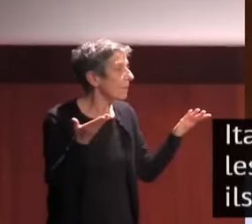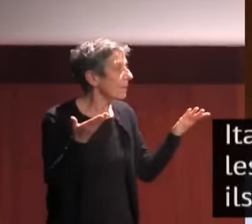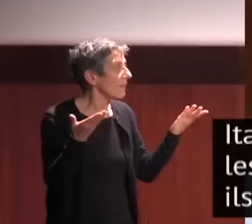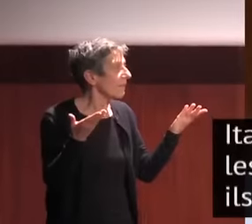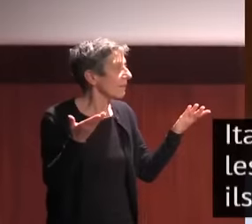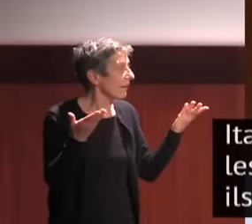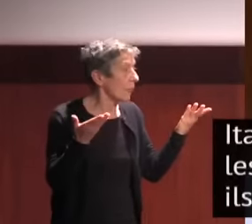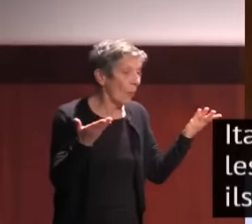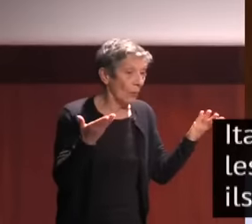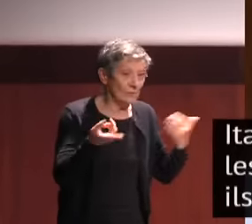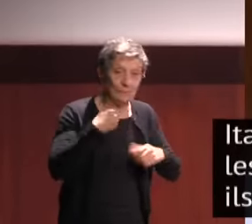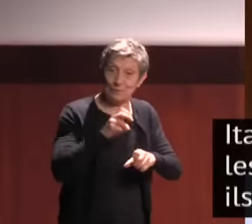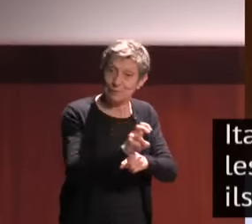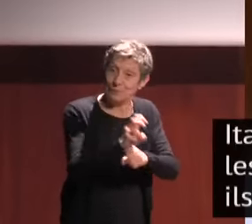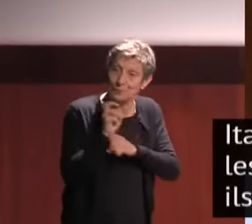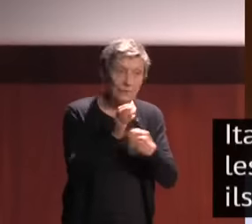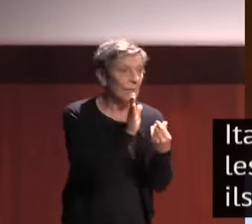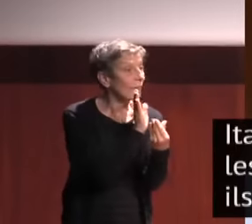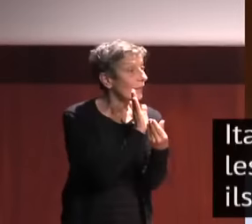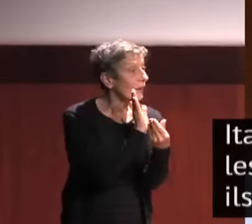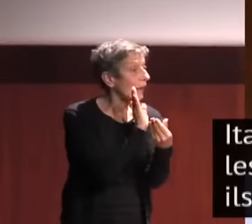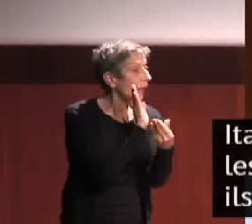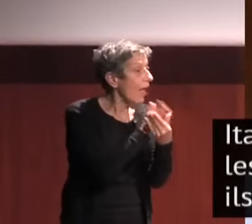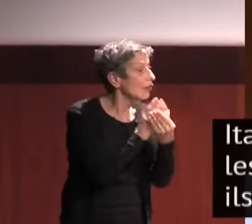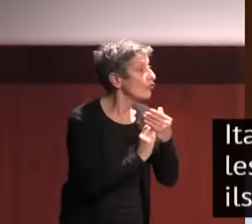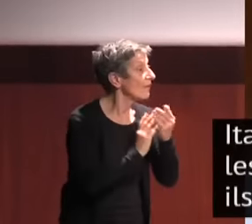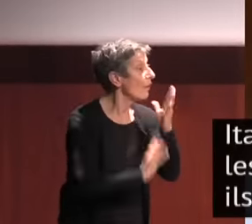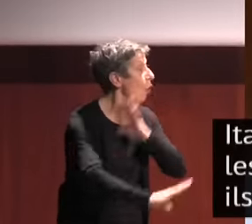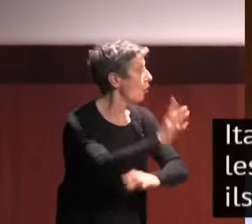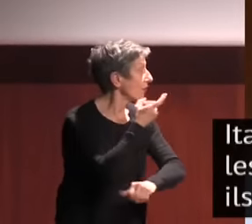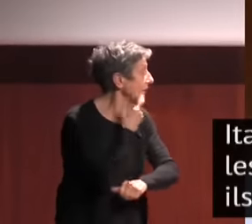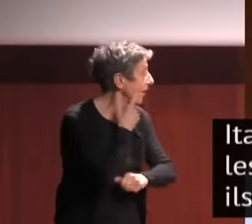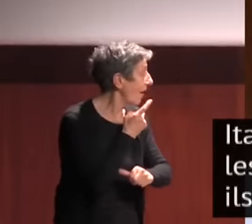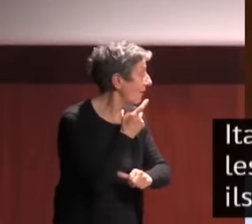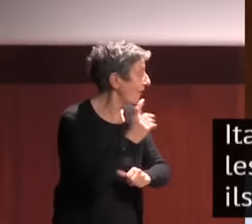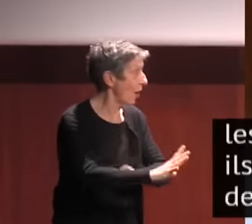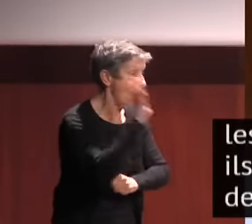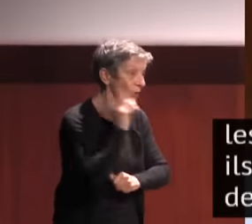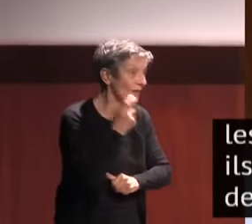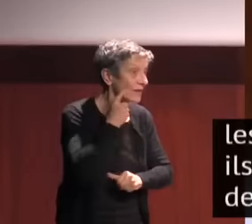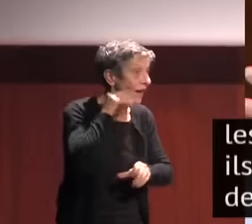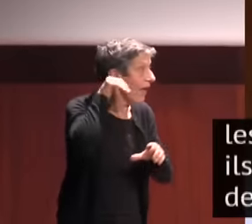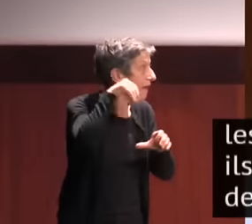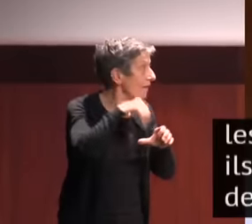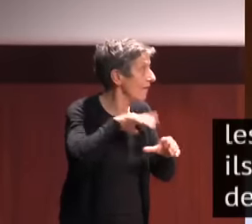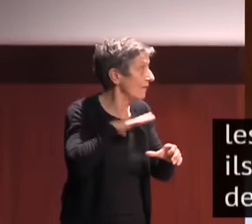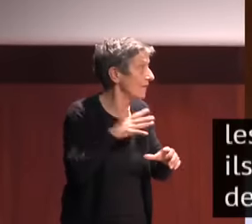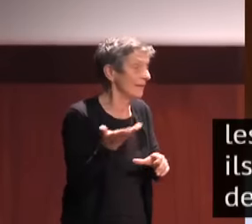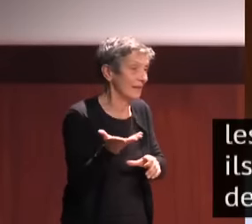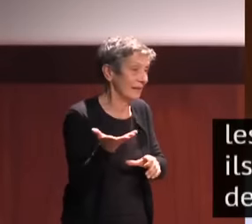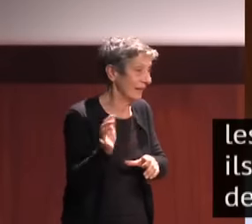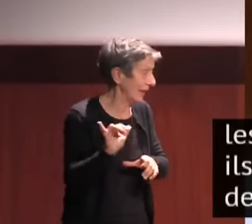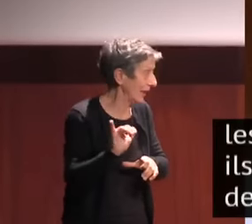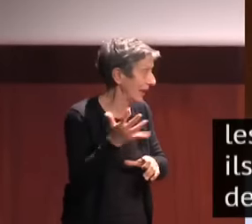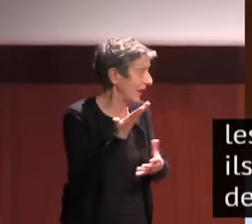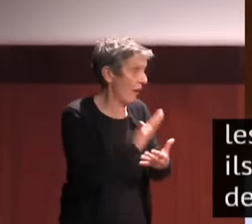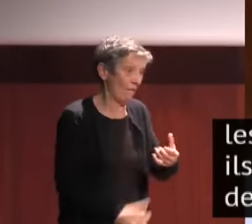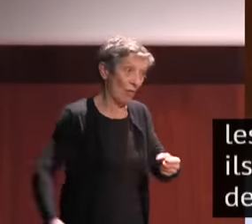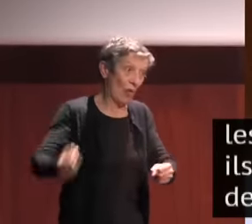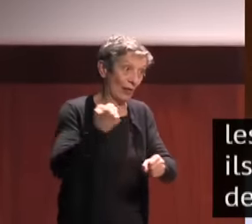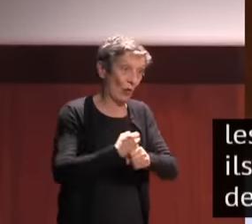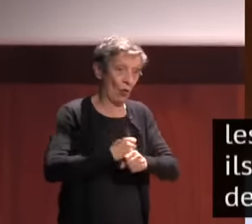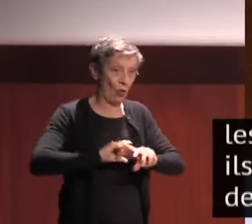on a conservé des archives de nos anciens élèves. Et parmi nos anciens élèves, il y a le fondateur de l'école